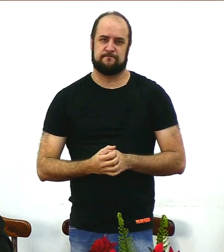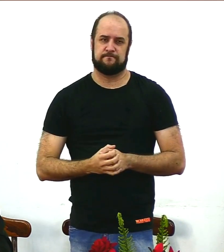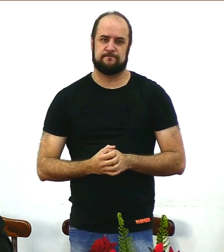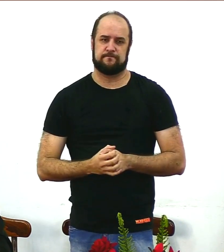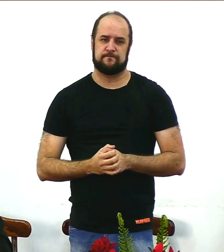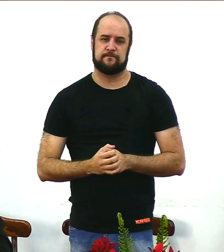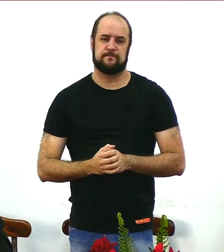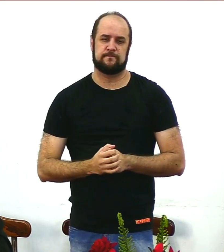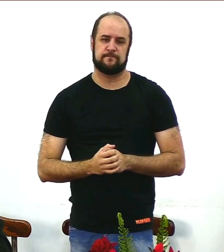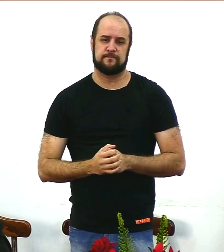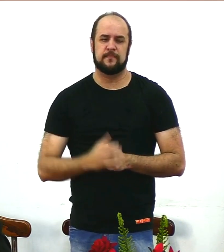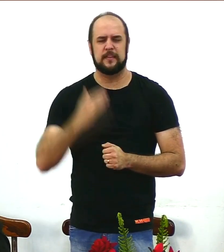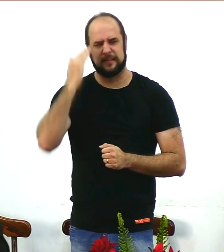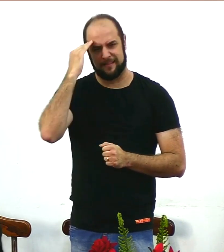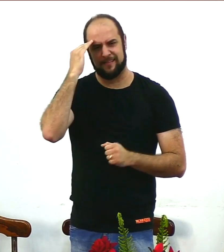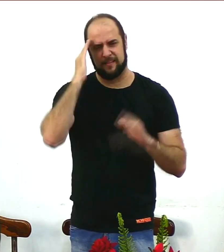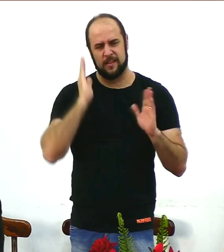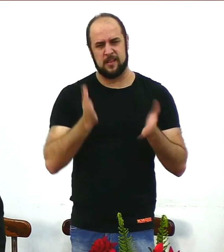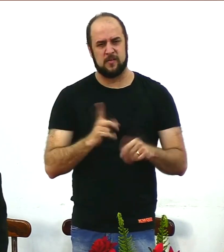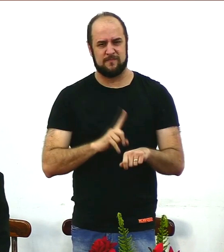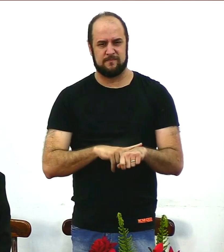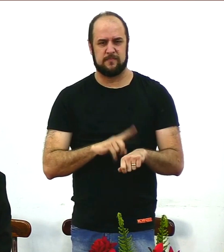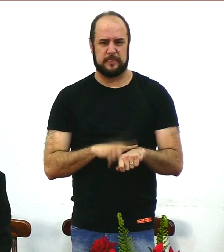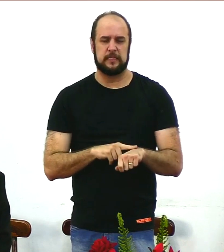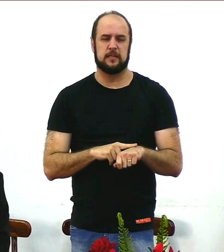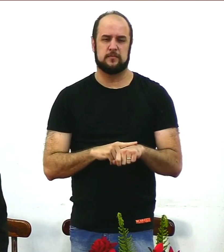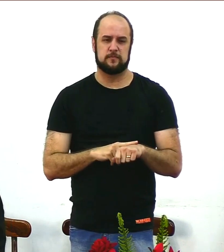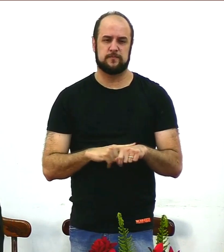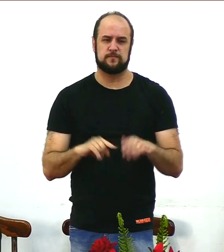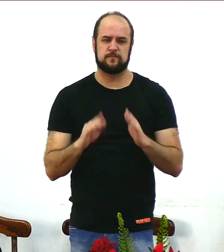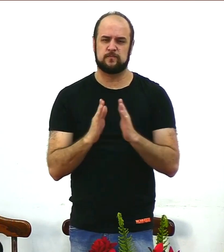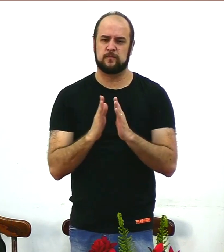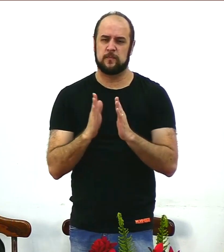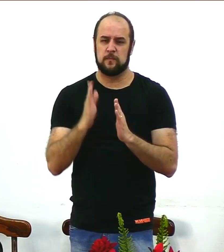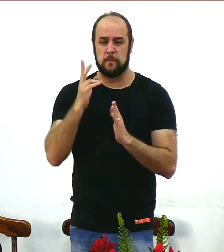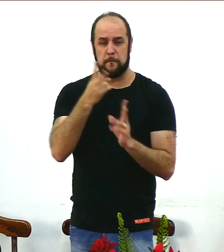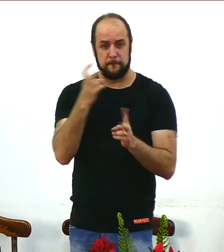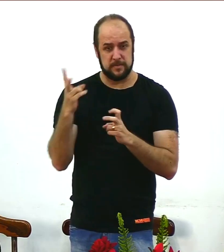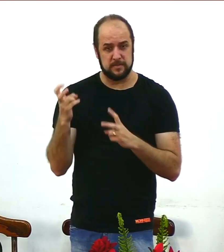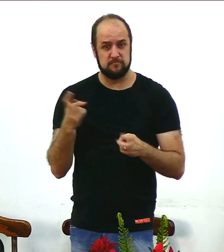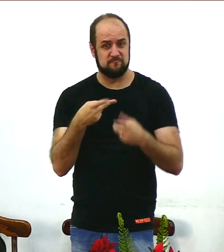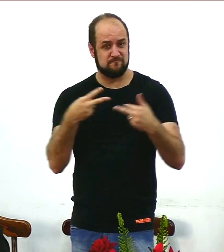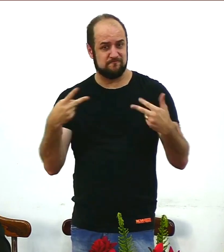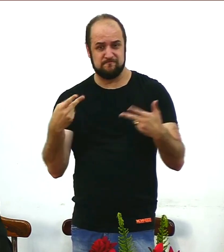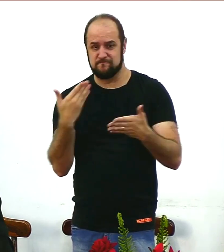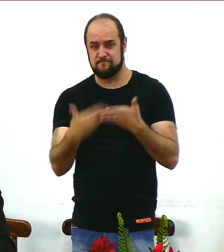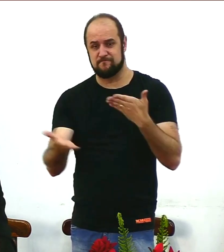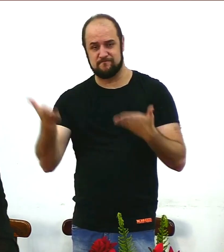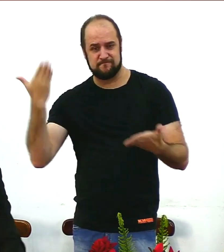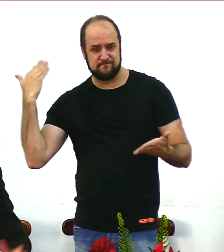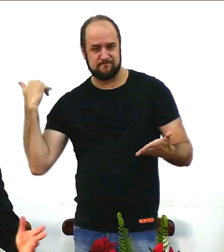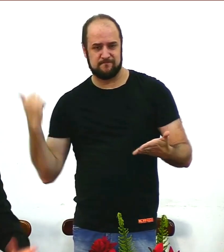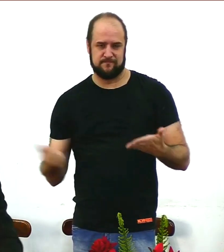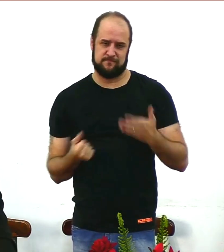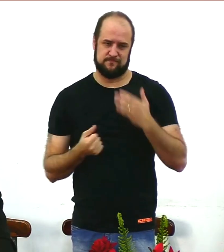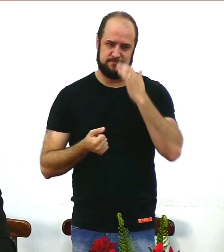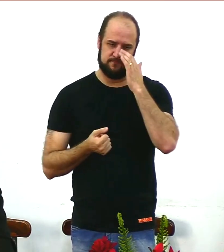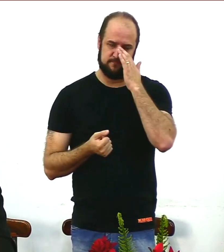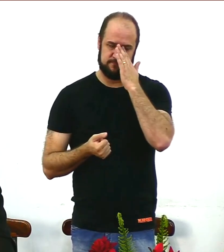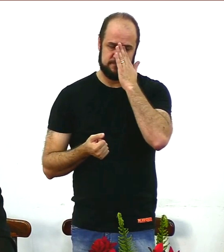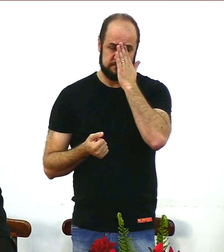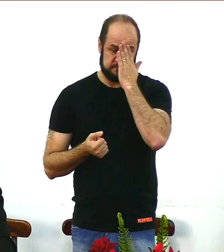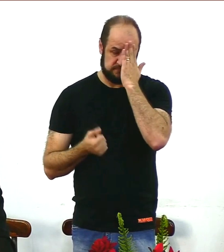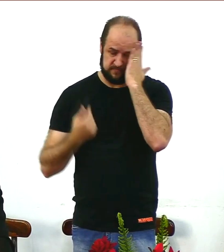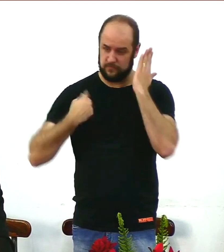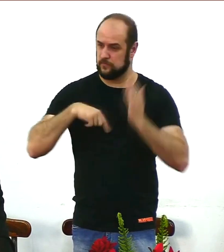prática cultica ao Senhor pura, digna, com coragem para dizer a quem nos vê